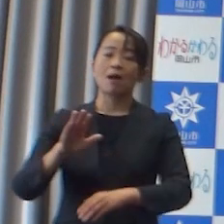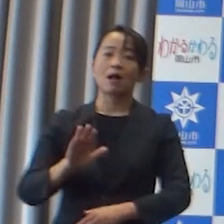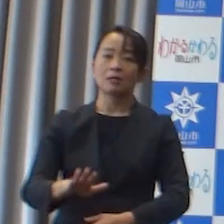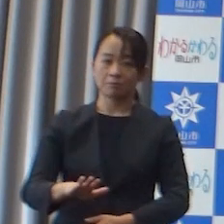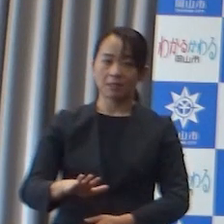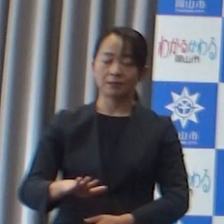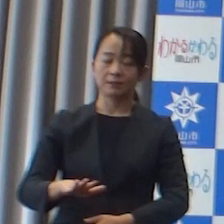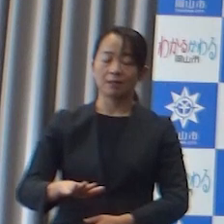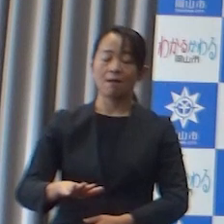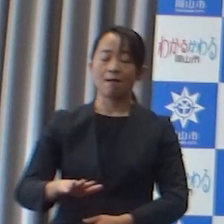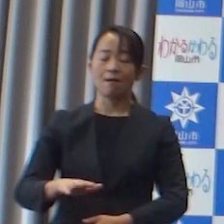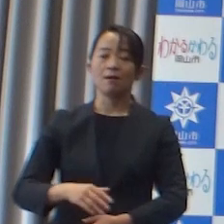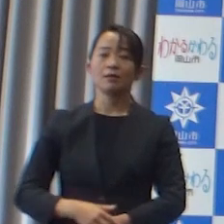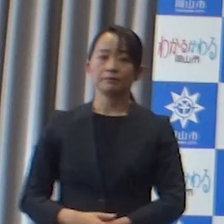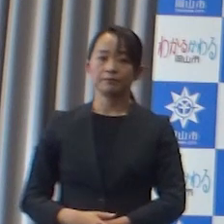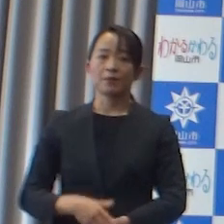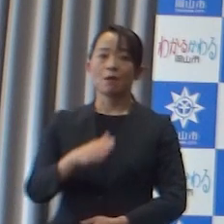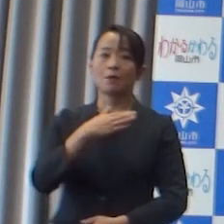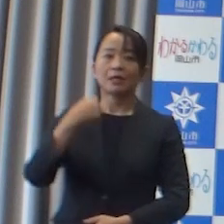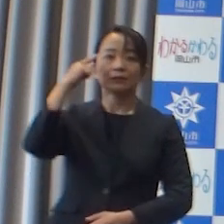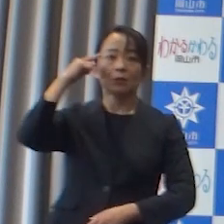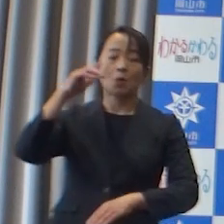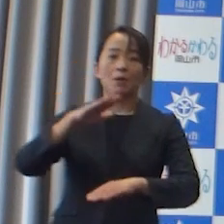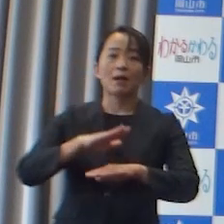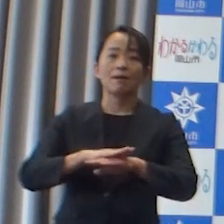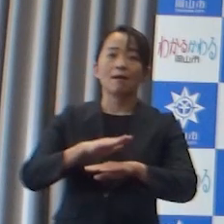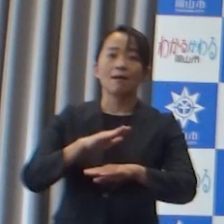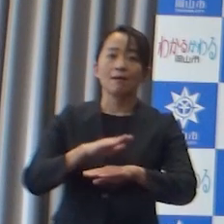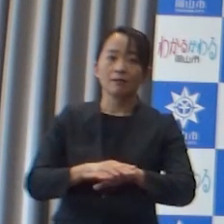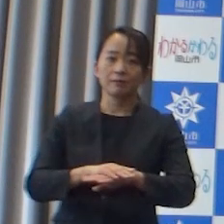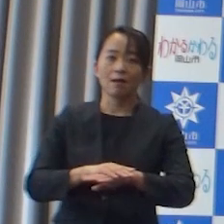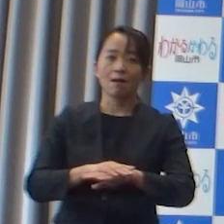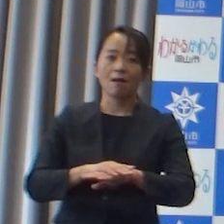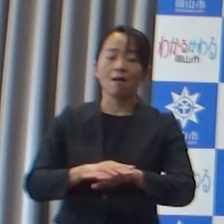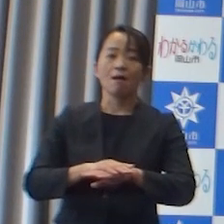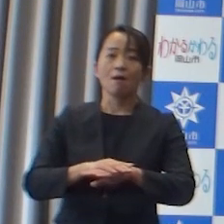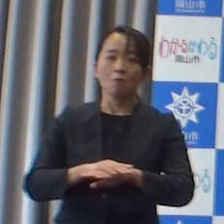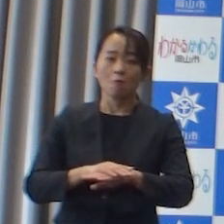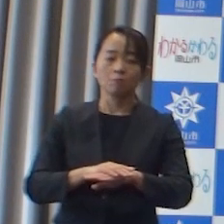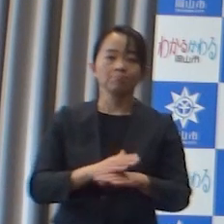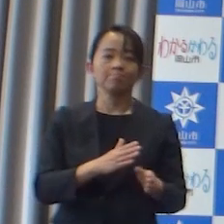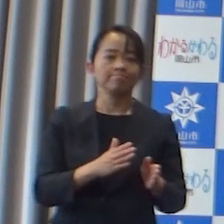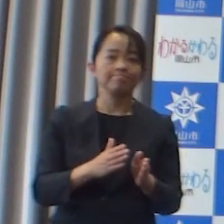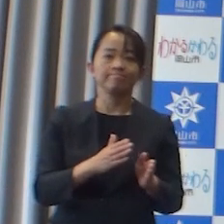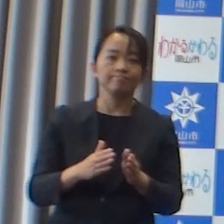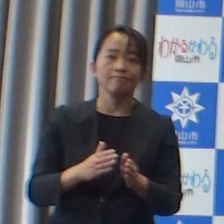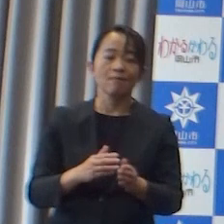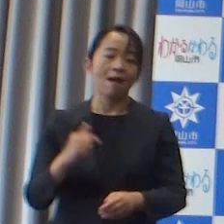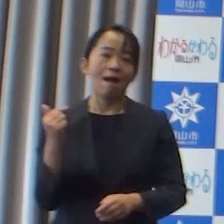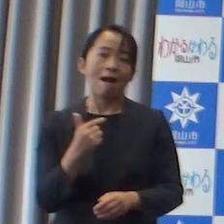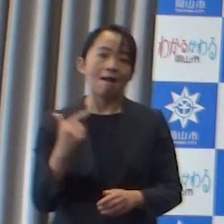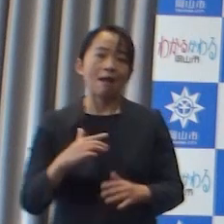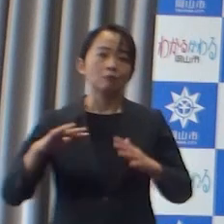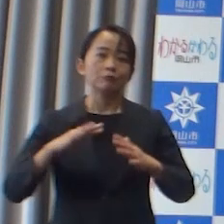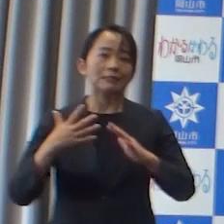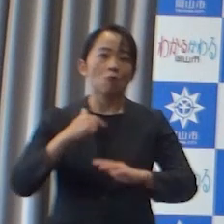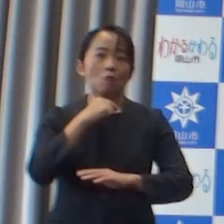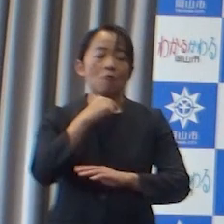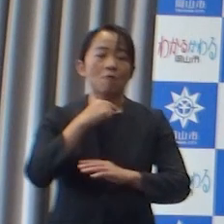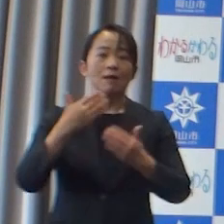して市としては我々の考え方を整理して早く議論しようや